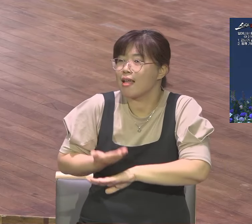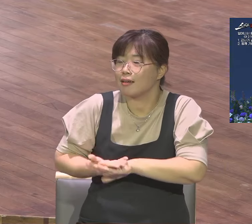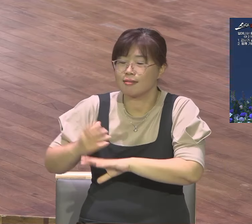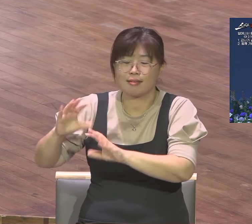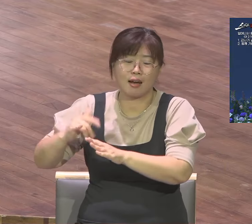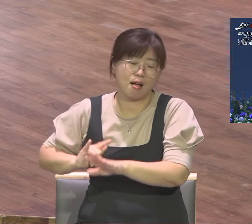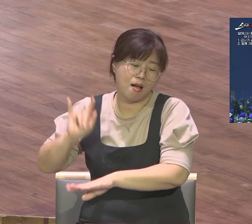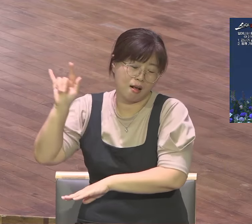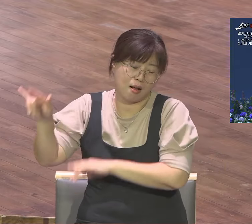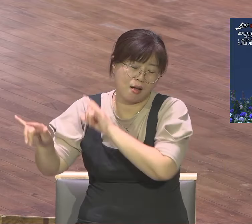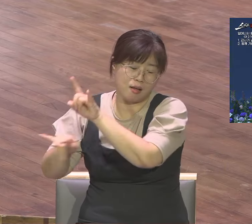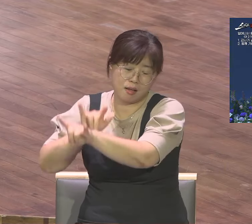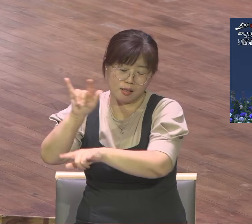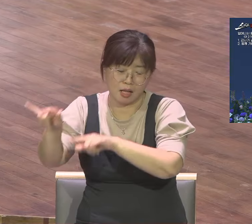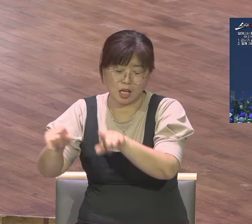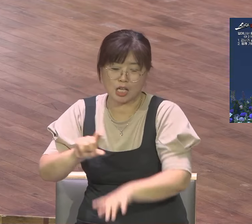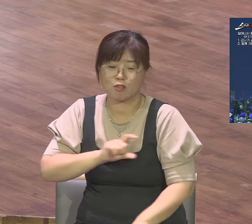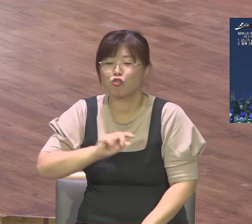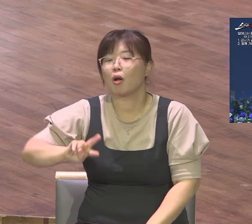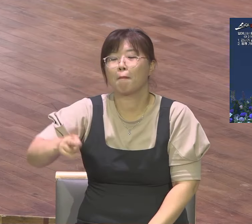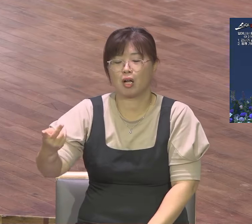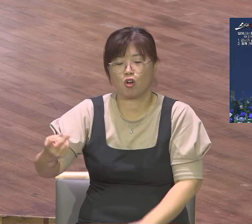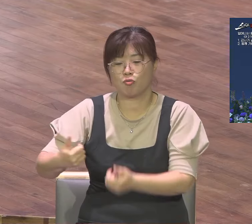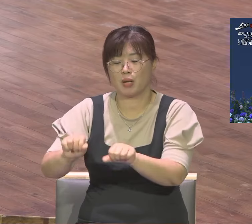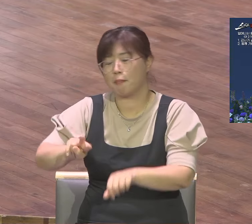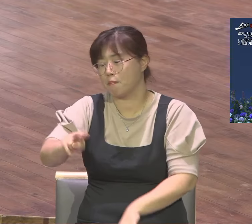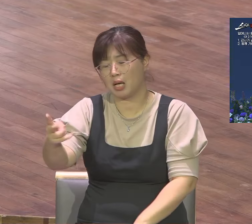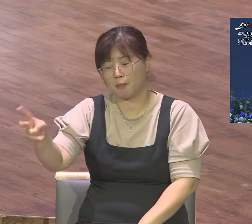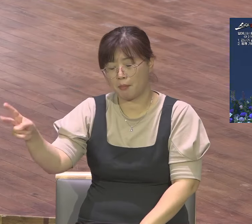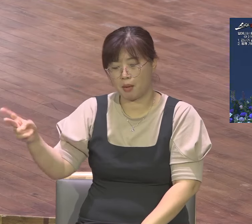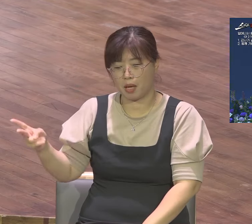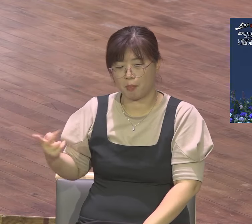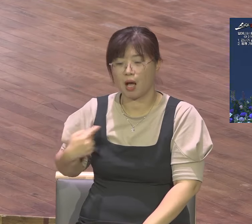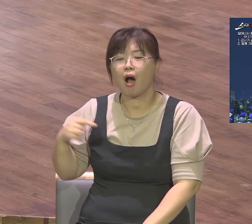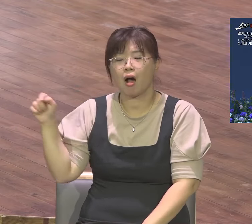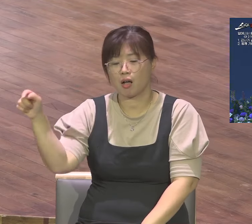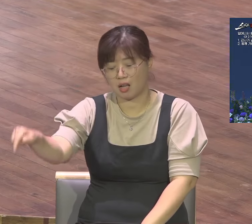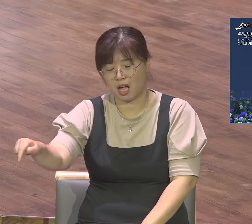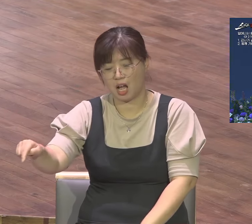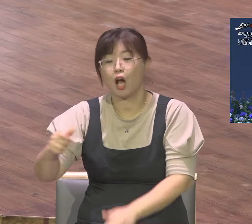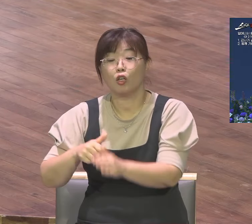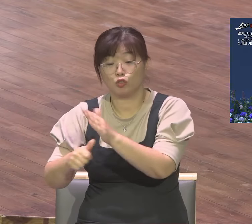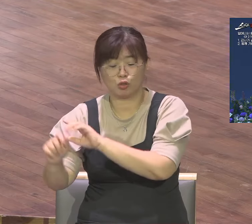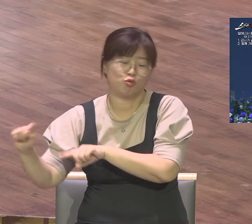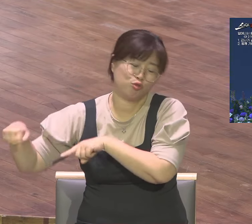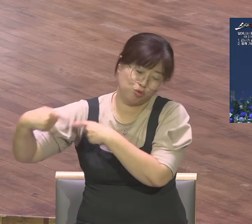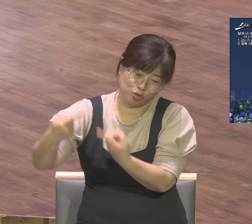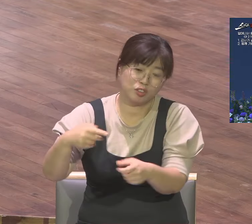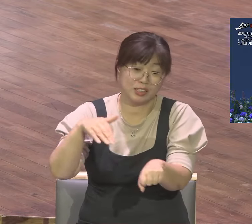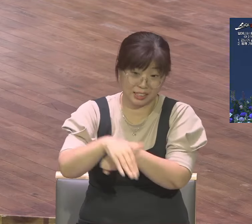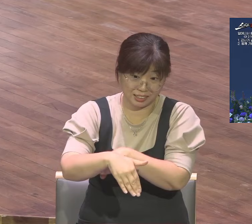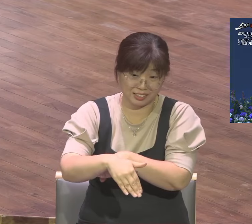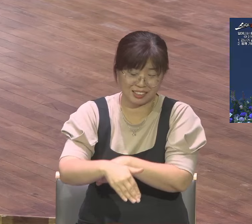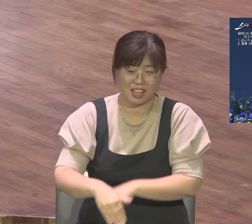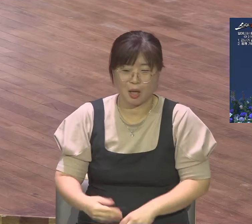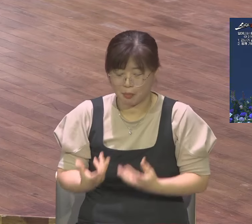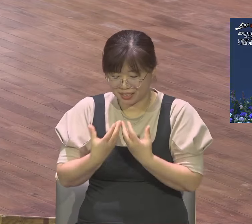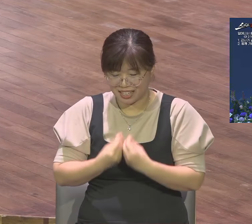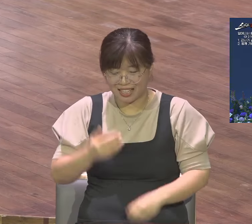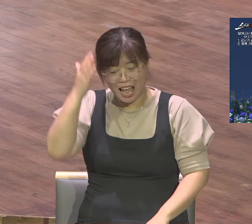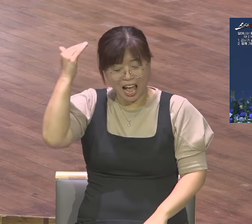했는데 이 연애 선수가 딱 시합하기 전에 같이 기도했어요.